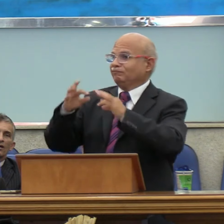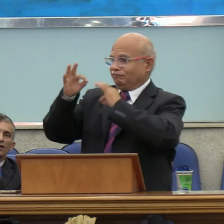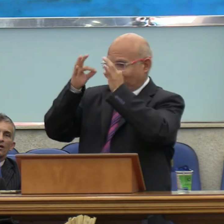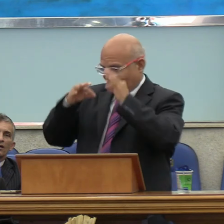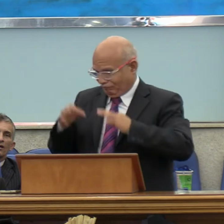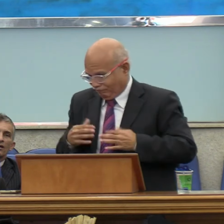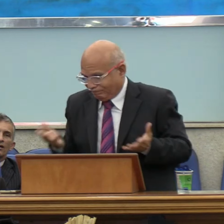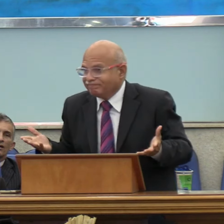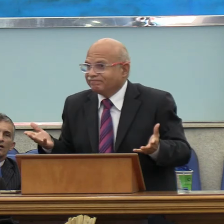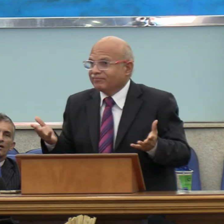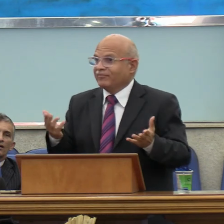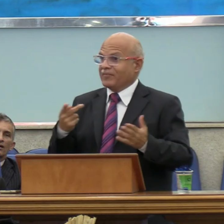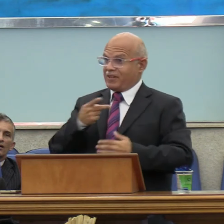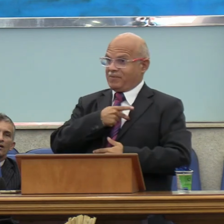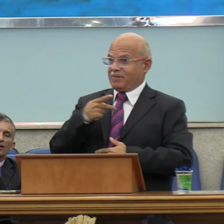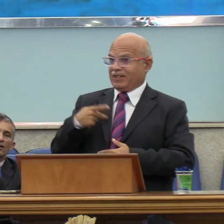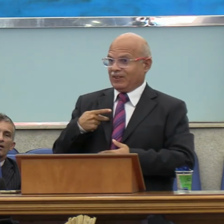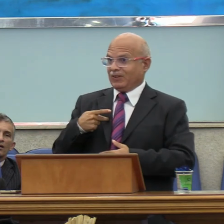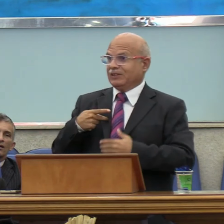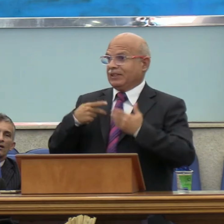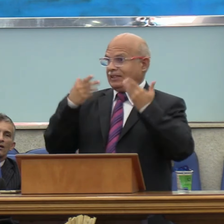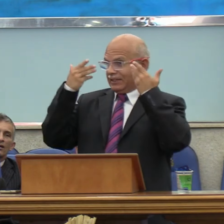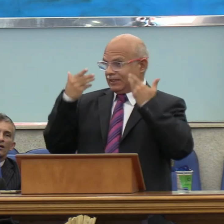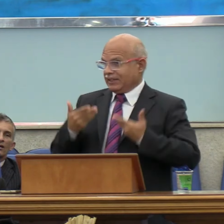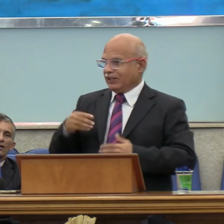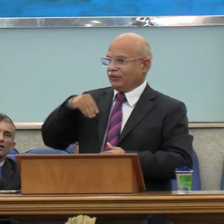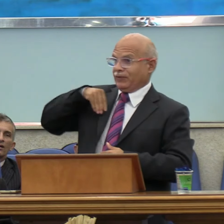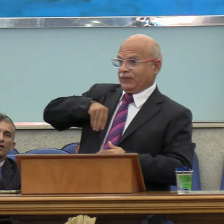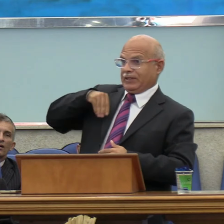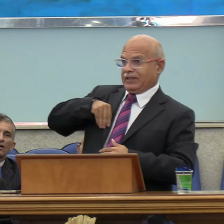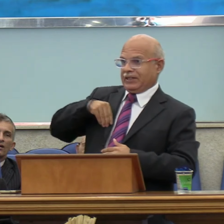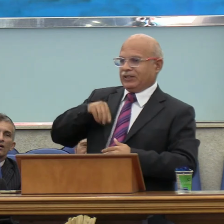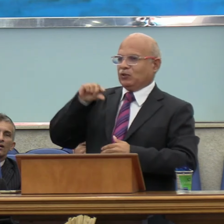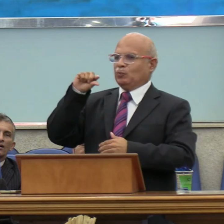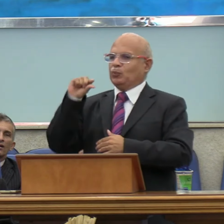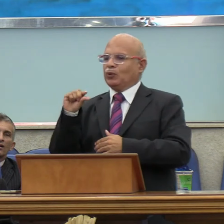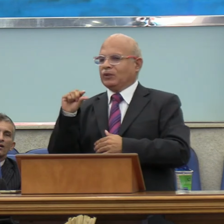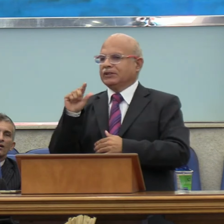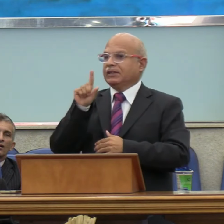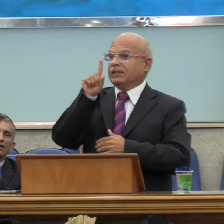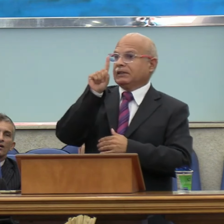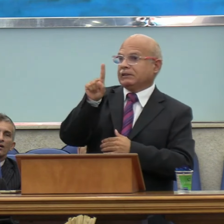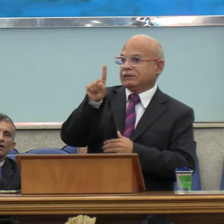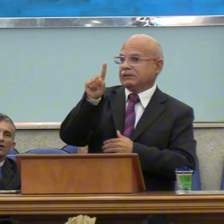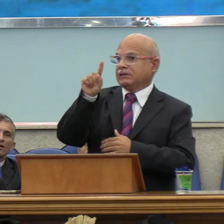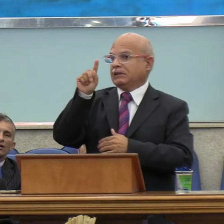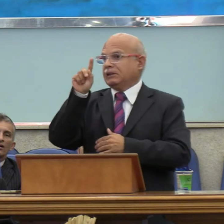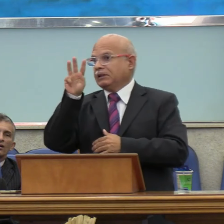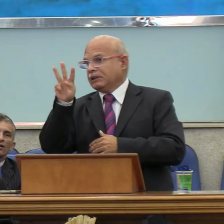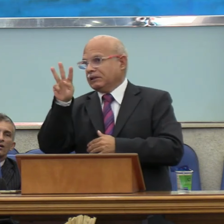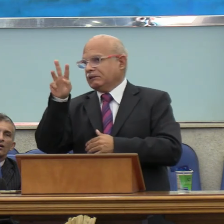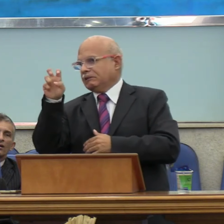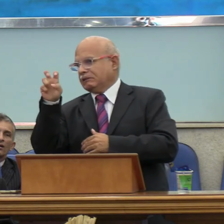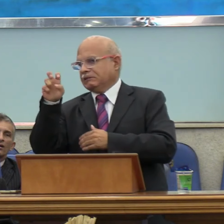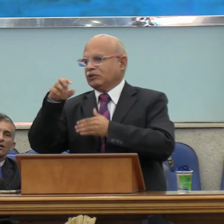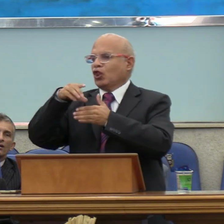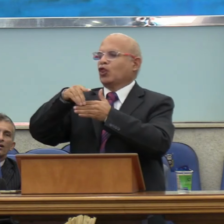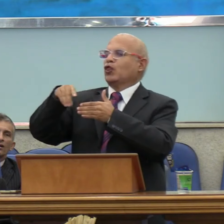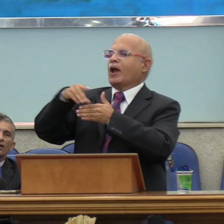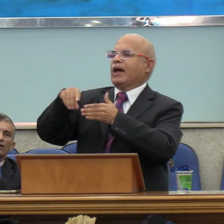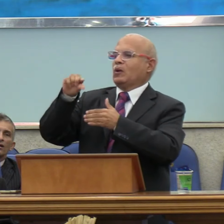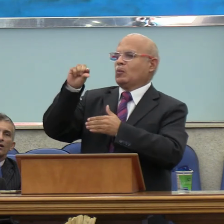pelo fato de que, às vezes, isso é um pouco inacessível lá. Então,